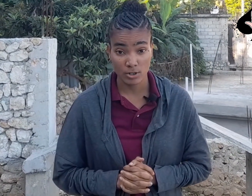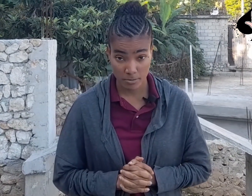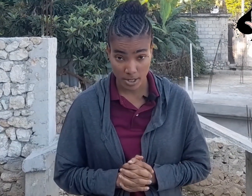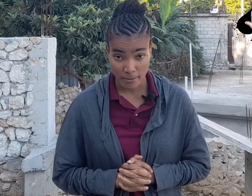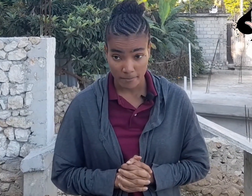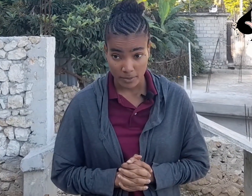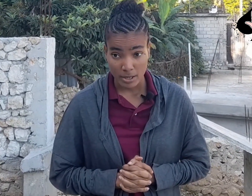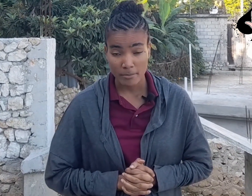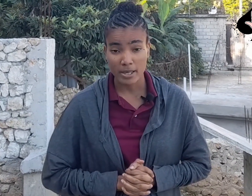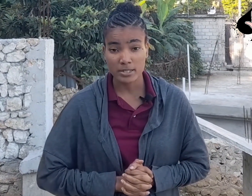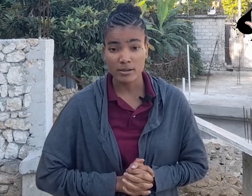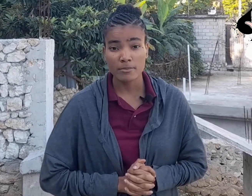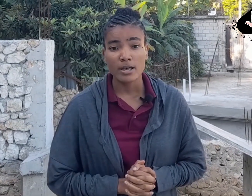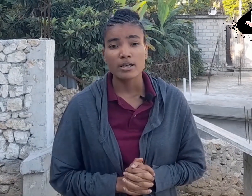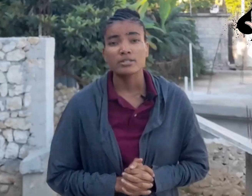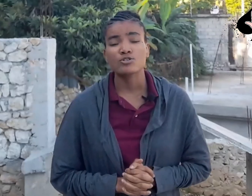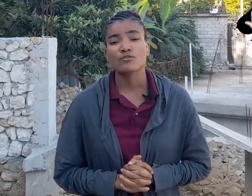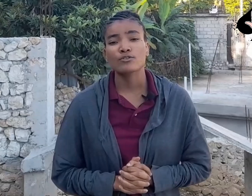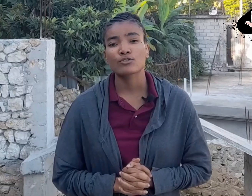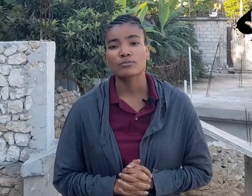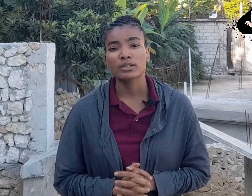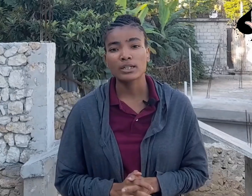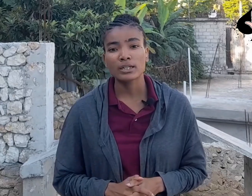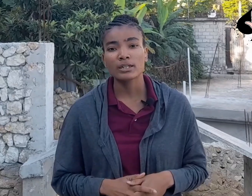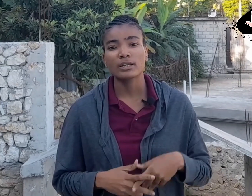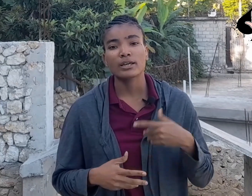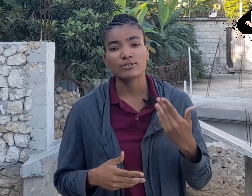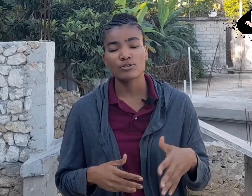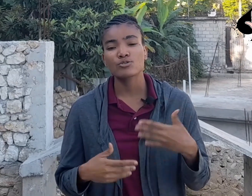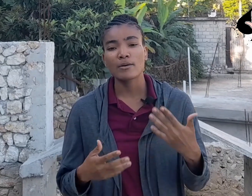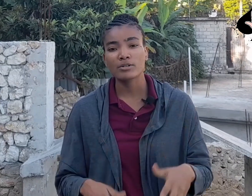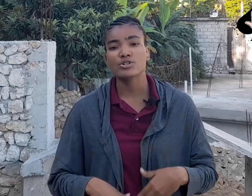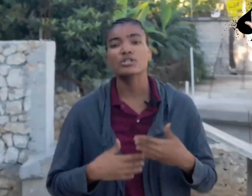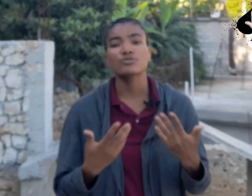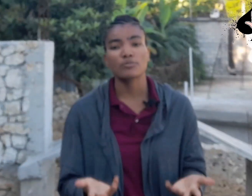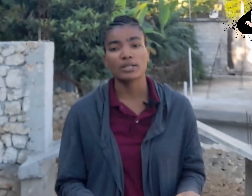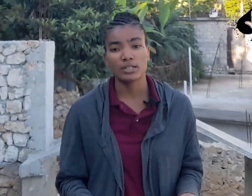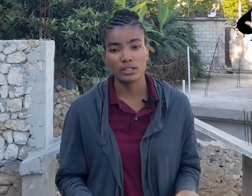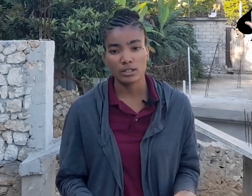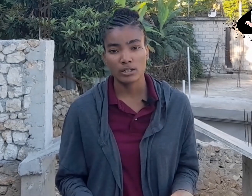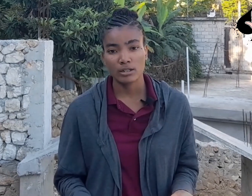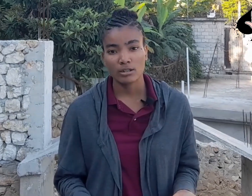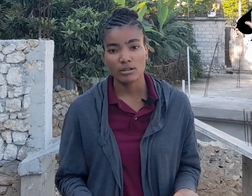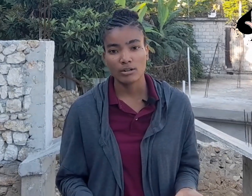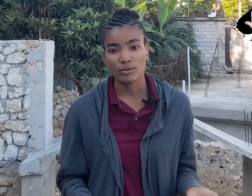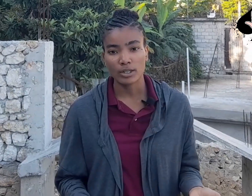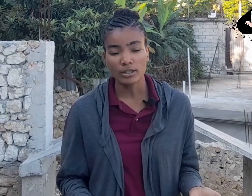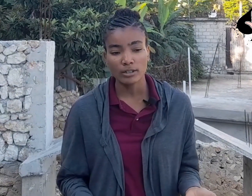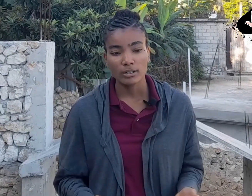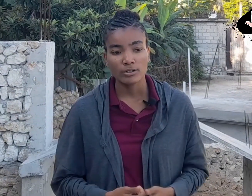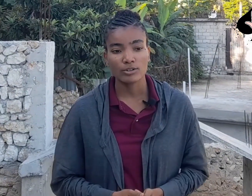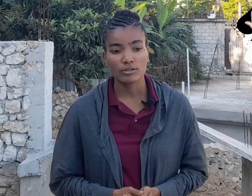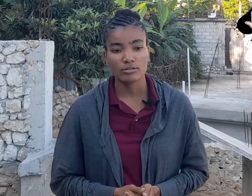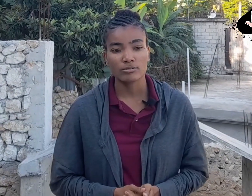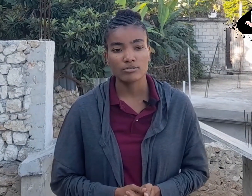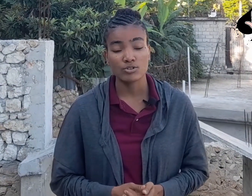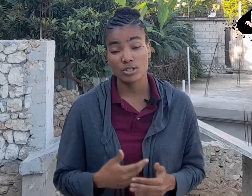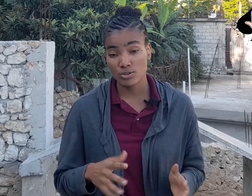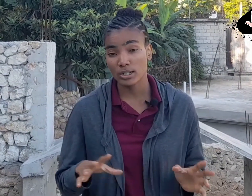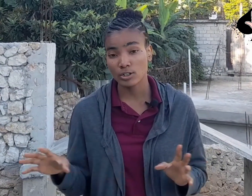ça. Par exemple, si je veux te demander, est-ce que tu as mangé ce matin? OK? Donc, j'utilise le créole